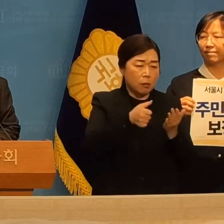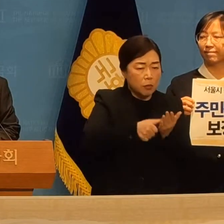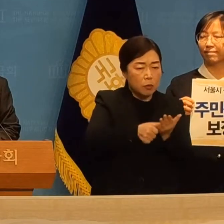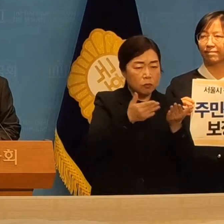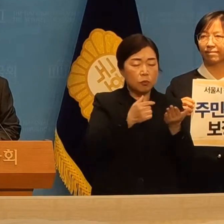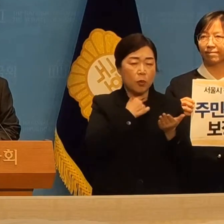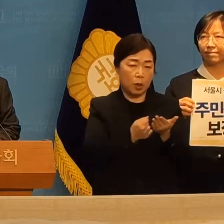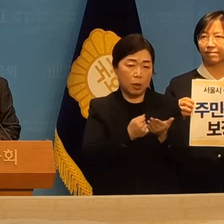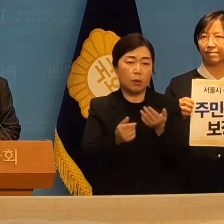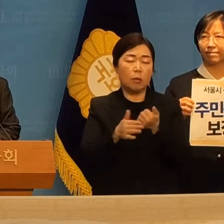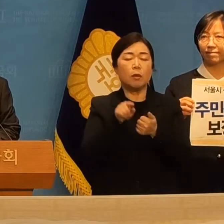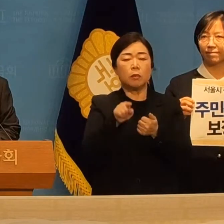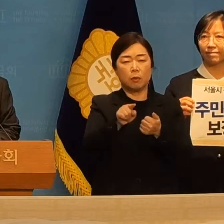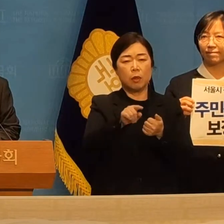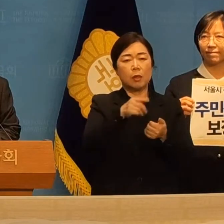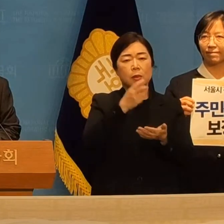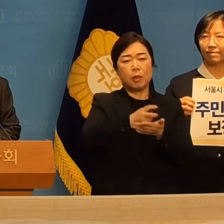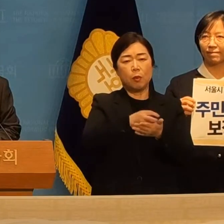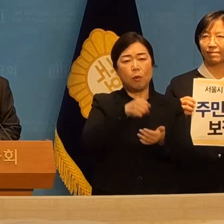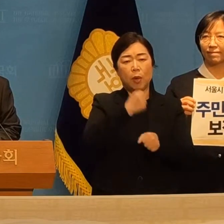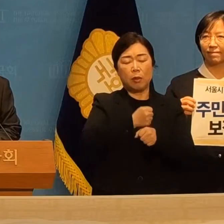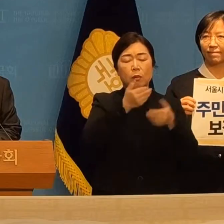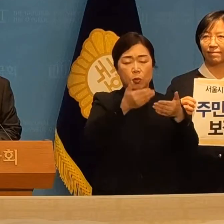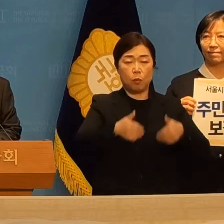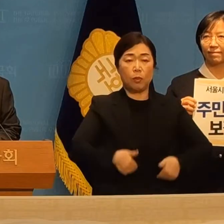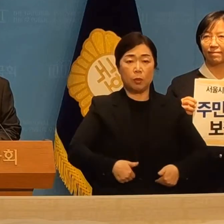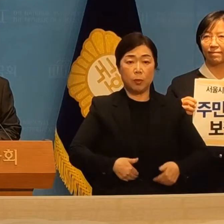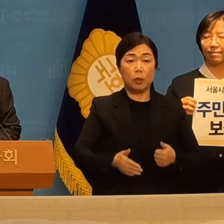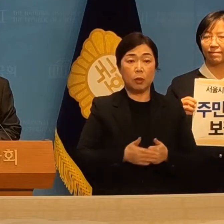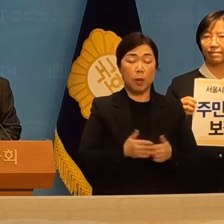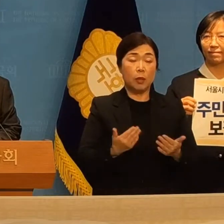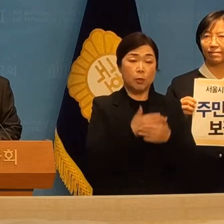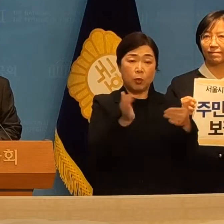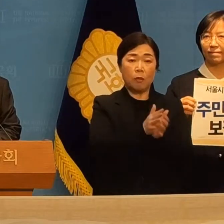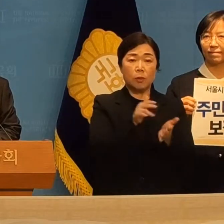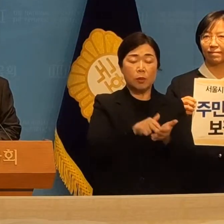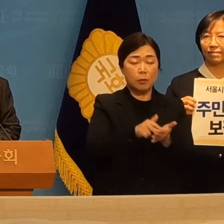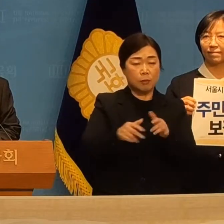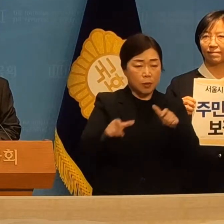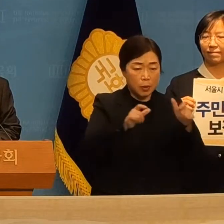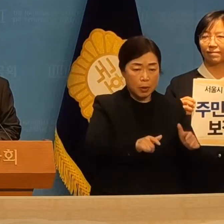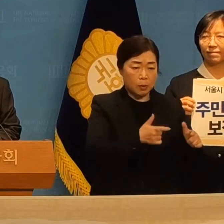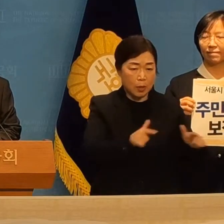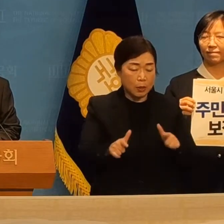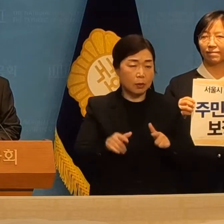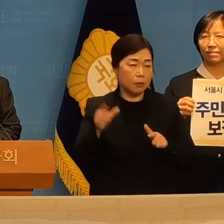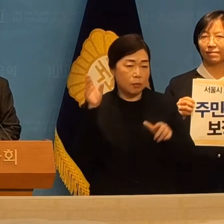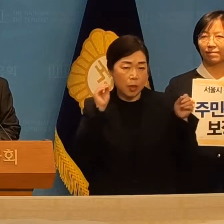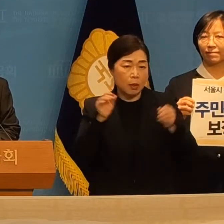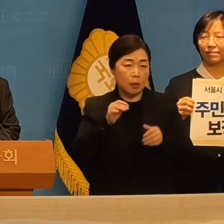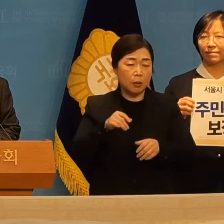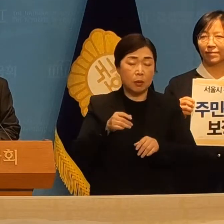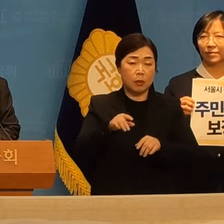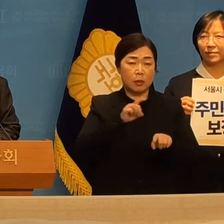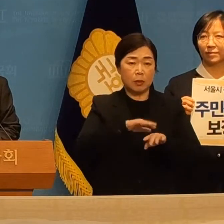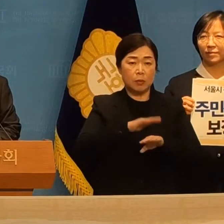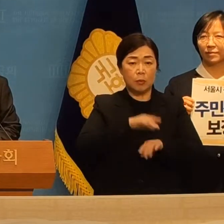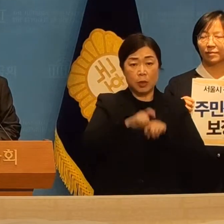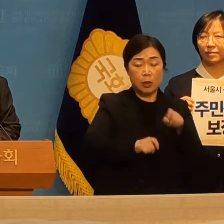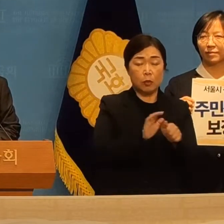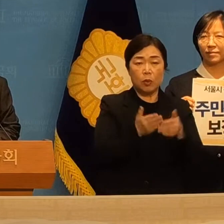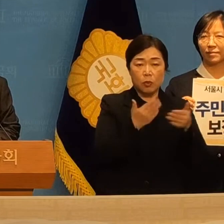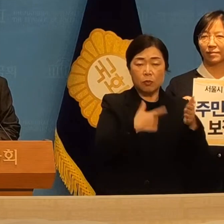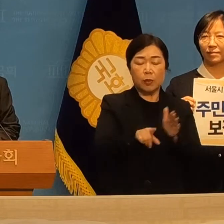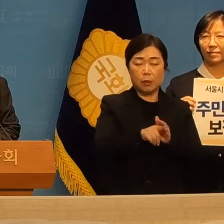요구는 제도로 보장되어야 합니다. 진보당은 지역의 다양한 민의를 대변하는 정치를 실현하기 위해